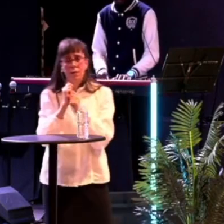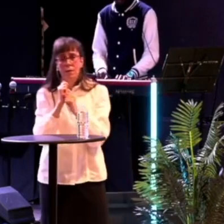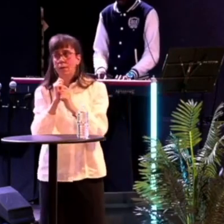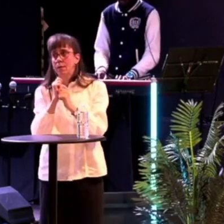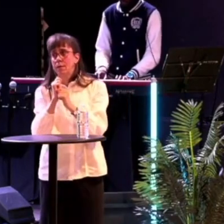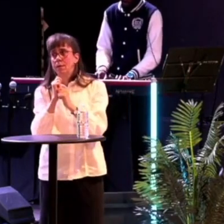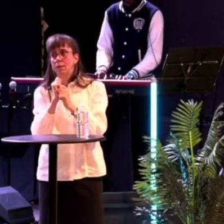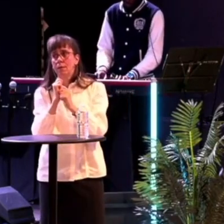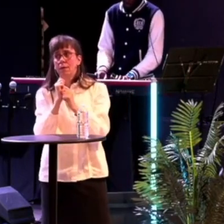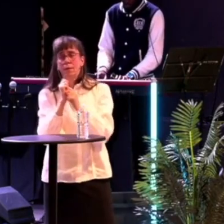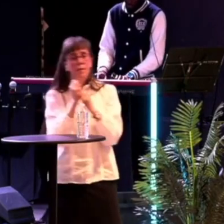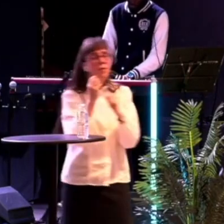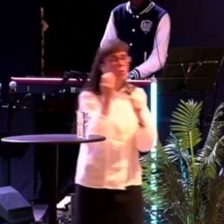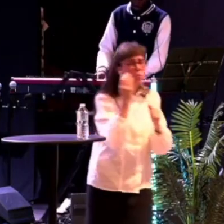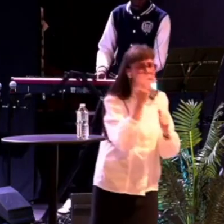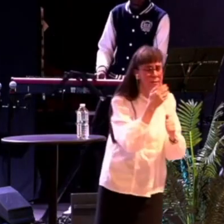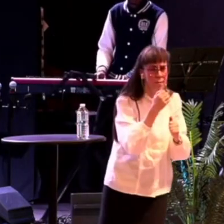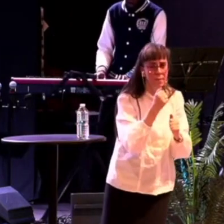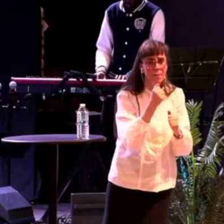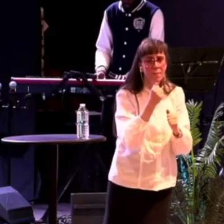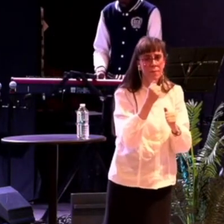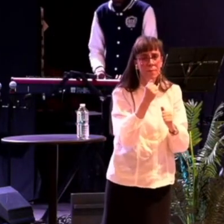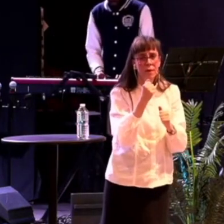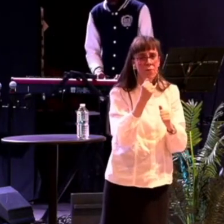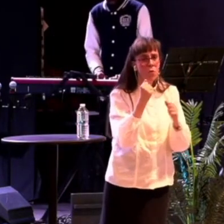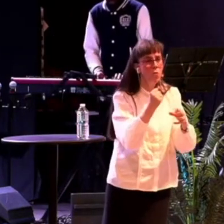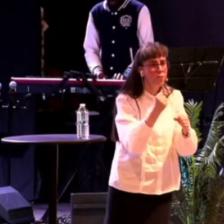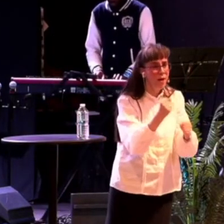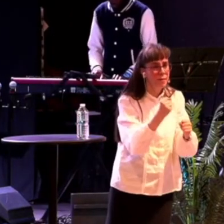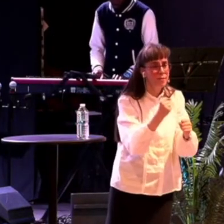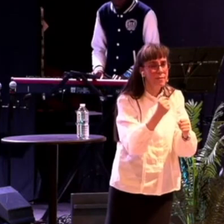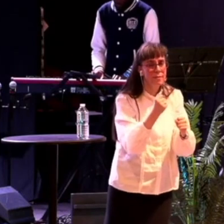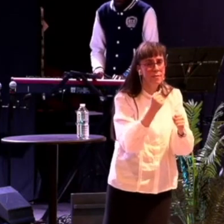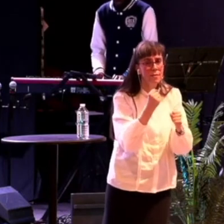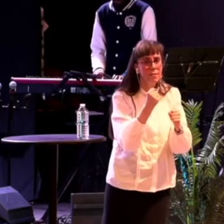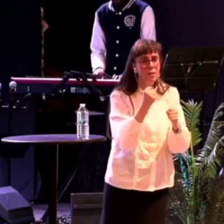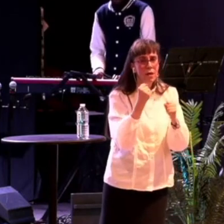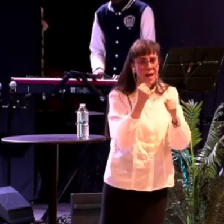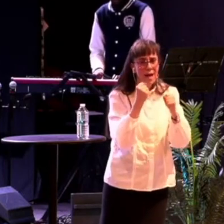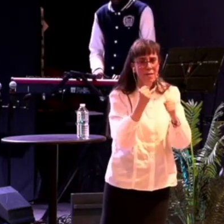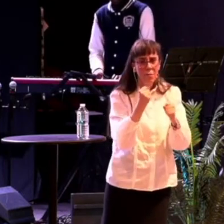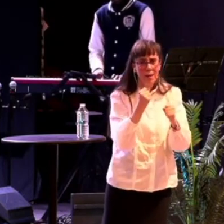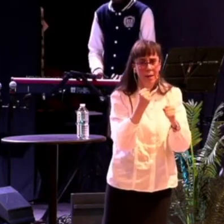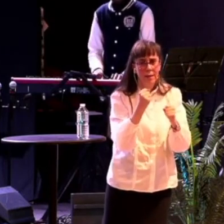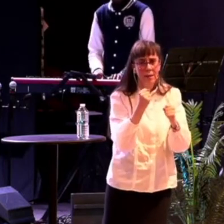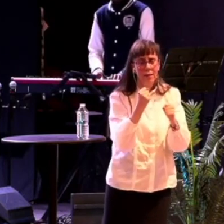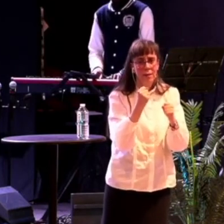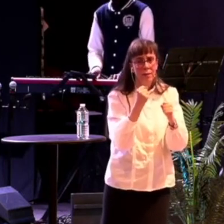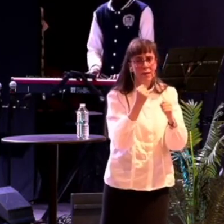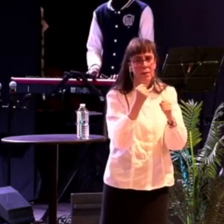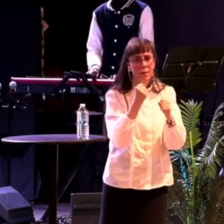Entends-moi bien, il y a une sagesse. Si tu tiens ferme, Dieu a un plan parce